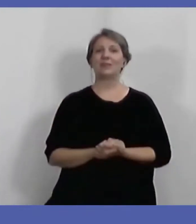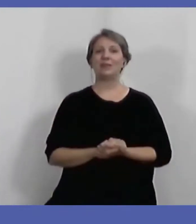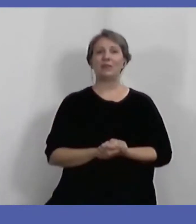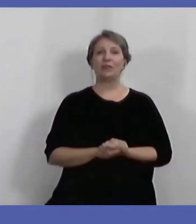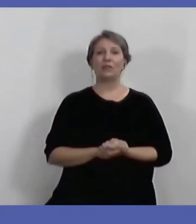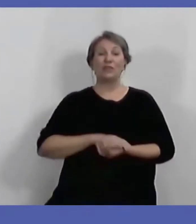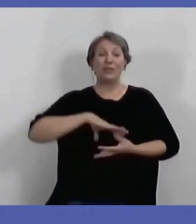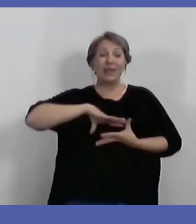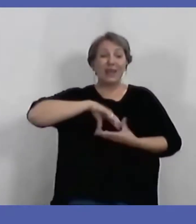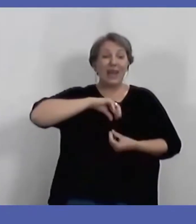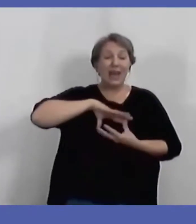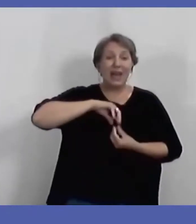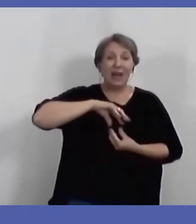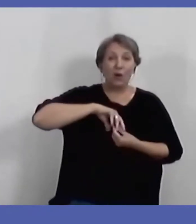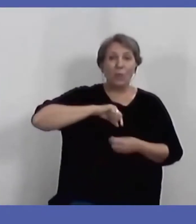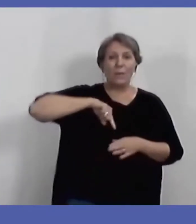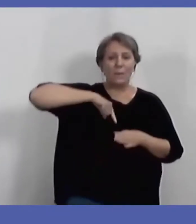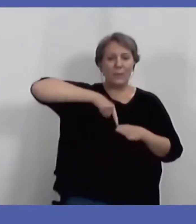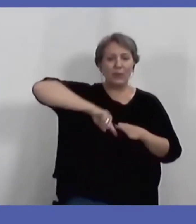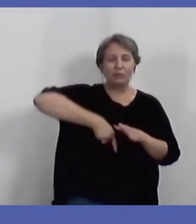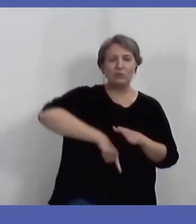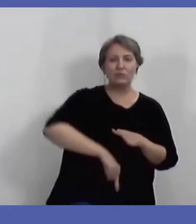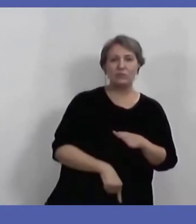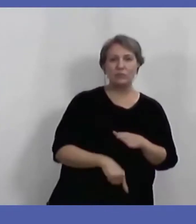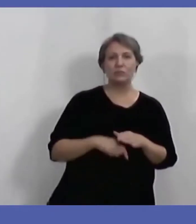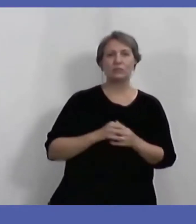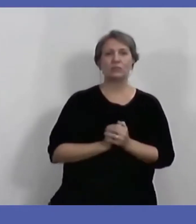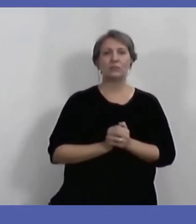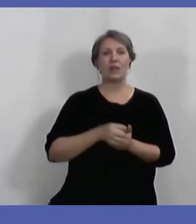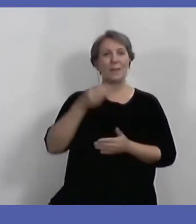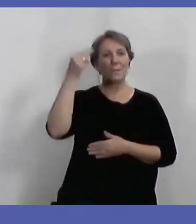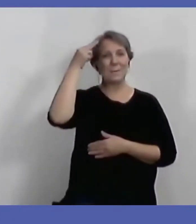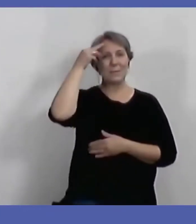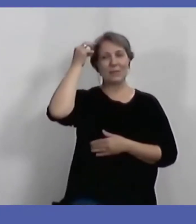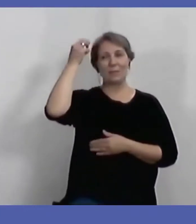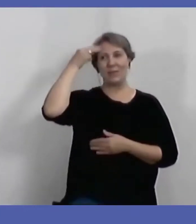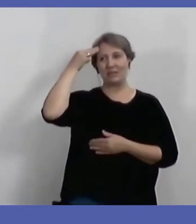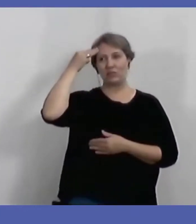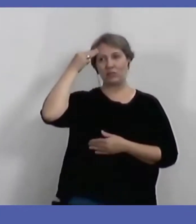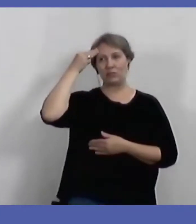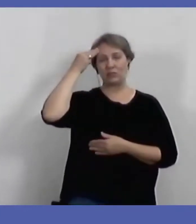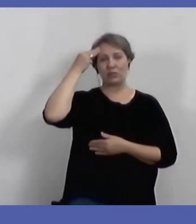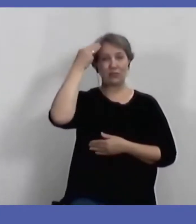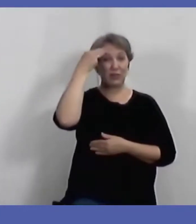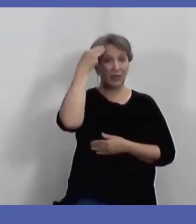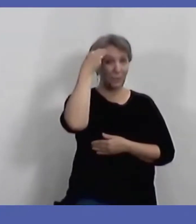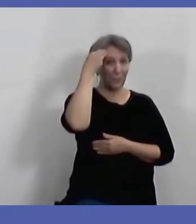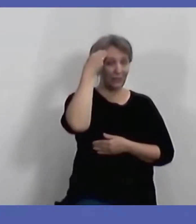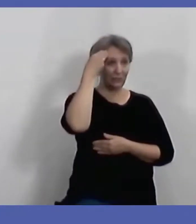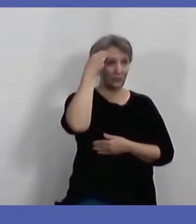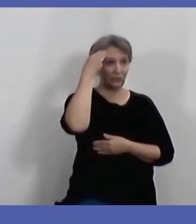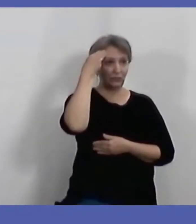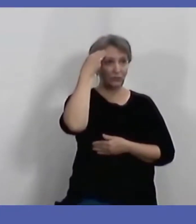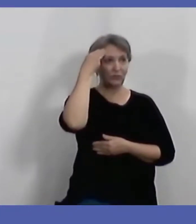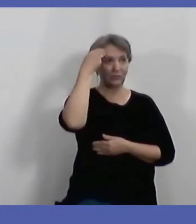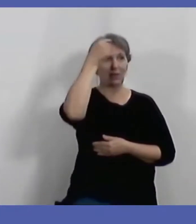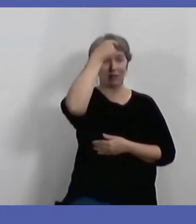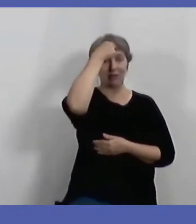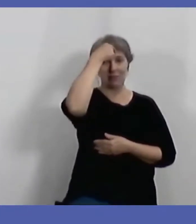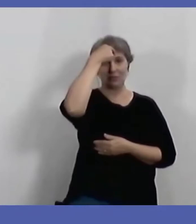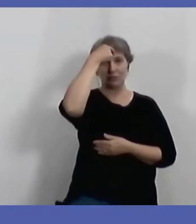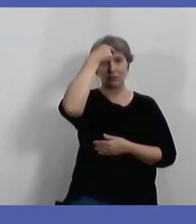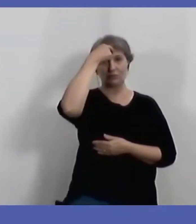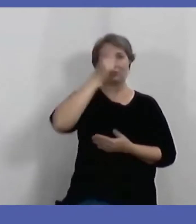parte mais prejudicada, o que mais se danificou na queda do homem, foi a alma do